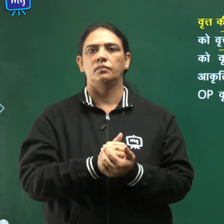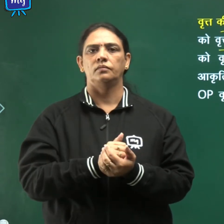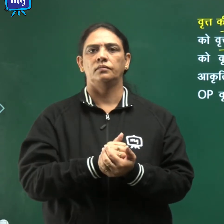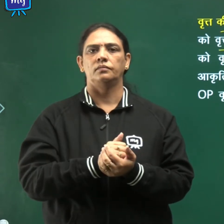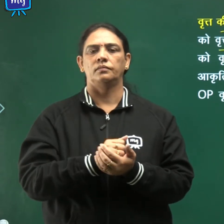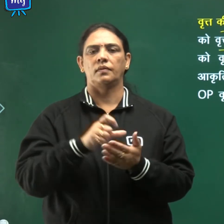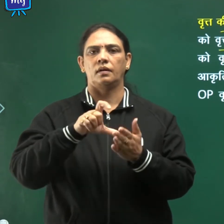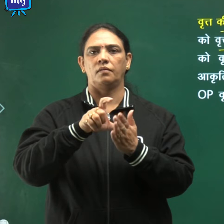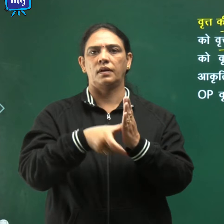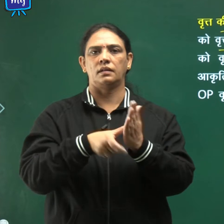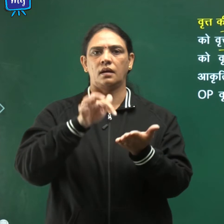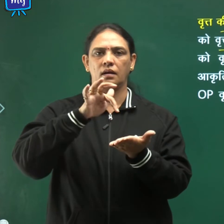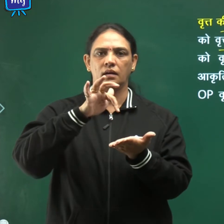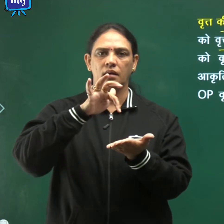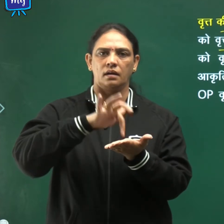व्रत का केंद्र